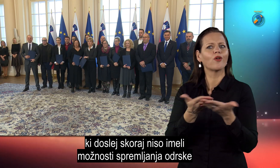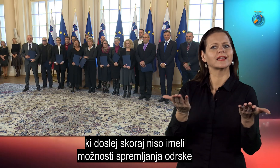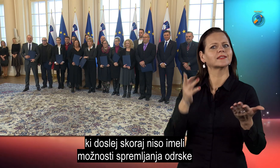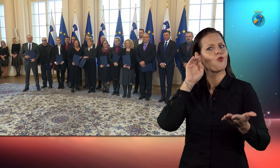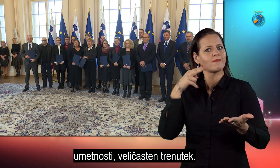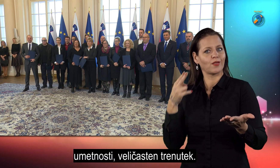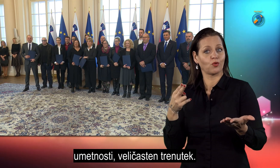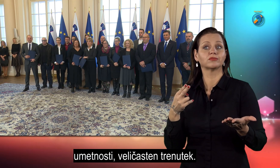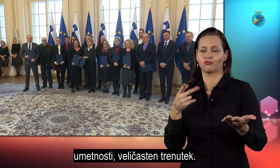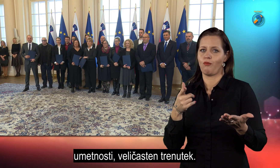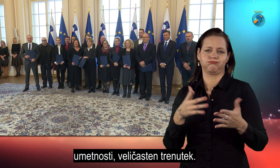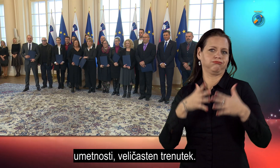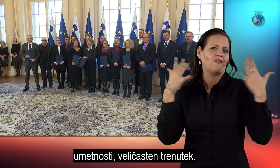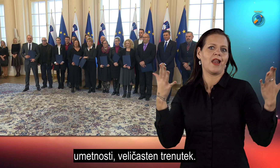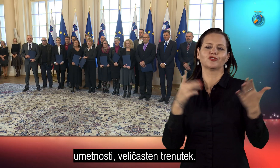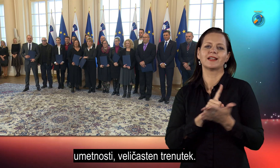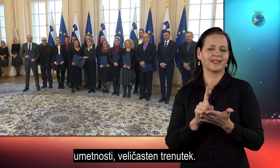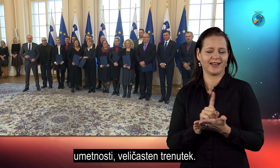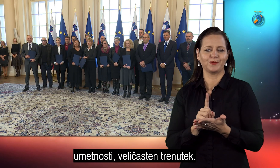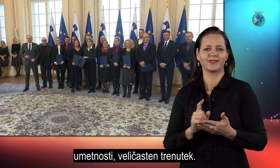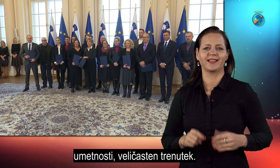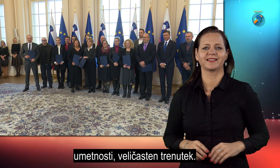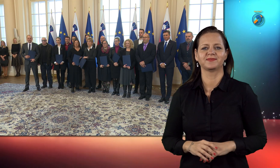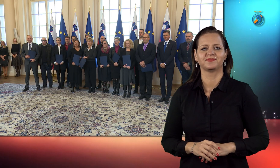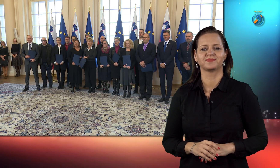umetnosti, veličasten trenutek.